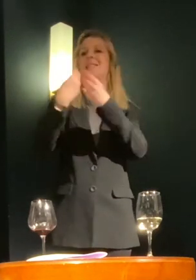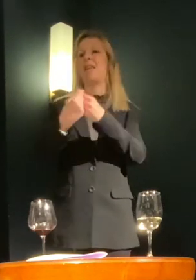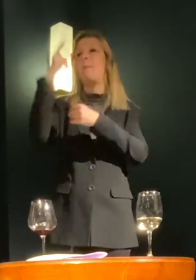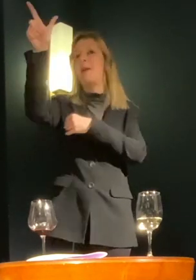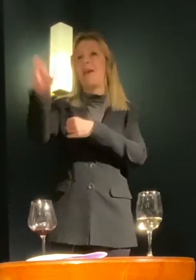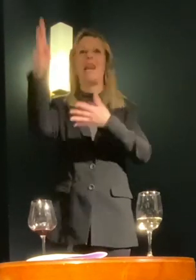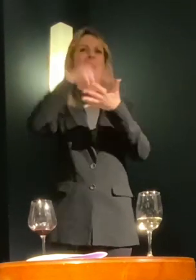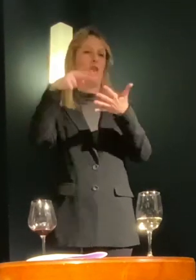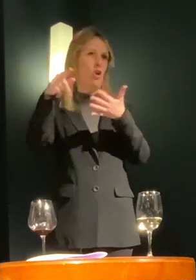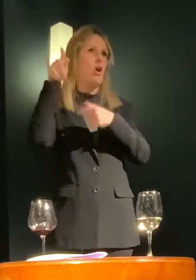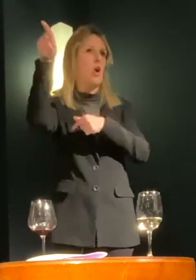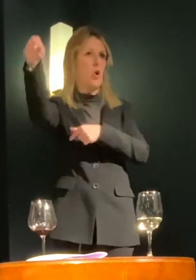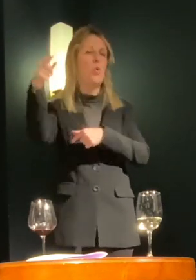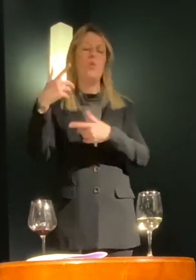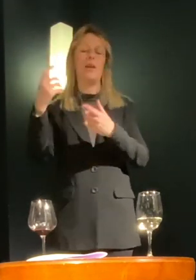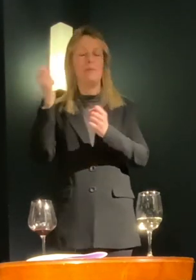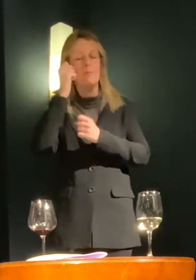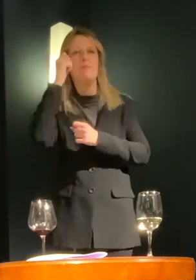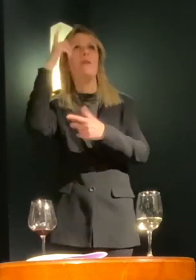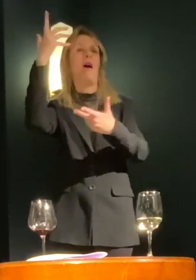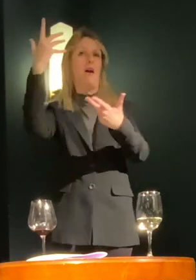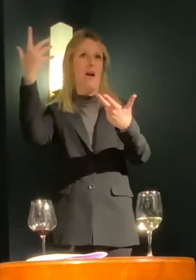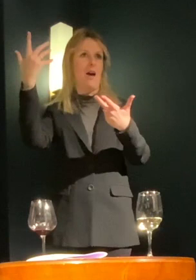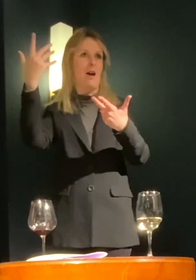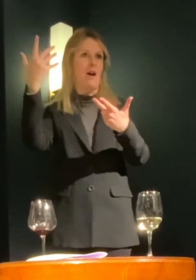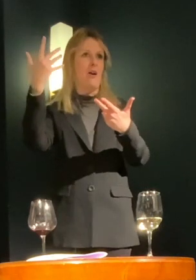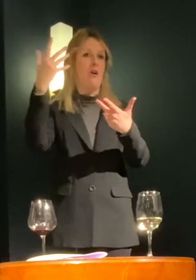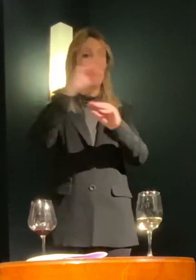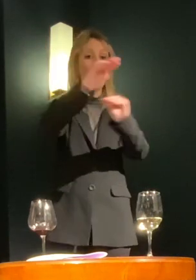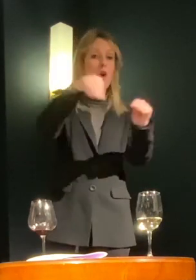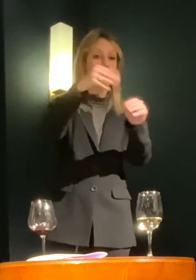e sta al lettore o alla lettrice poi colmare i vuoti.